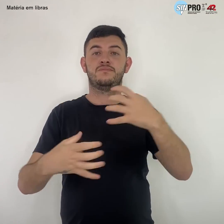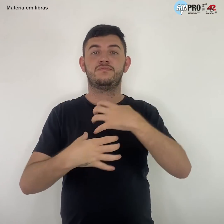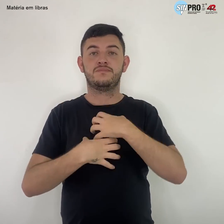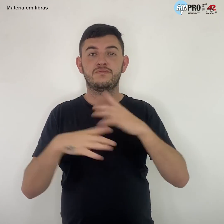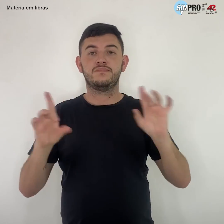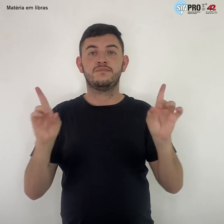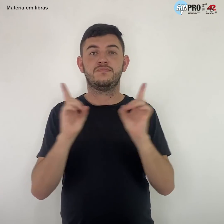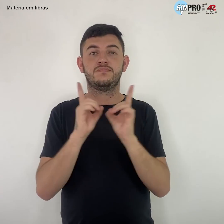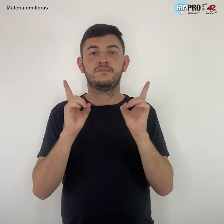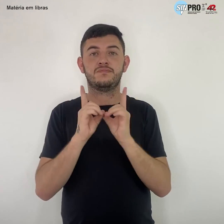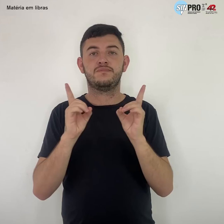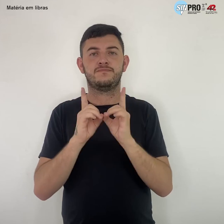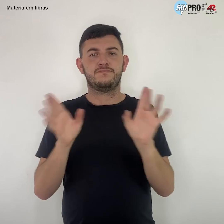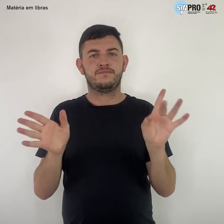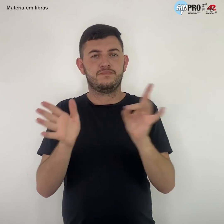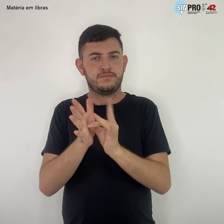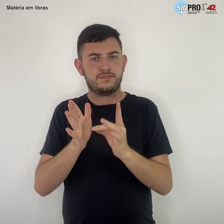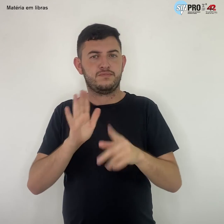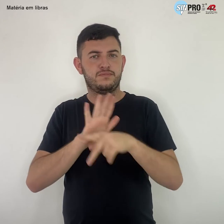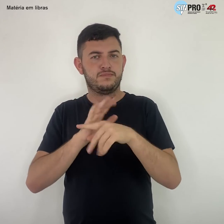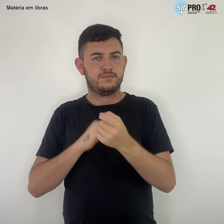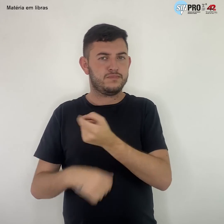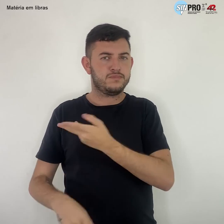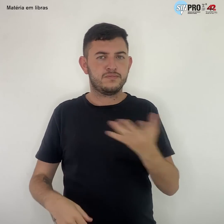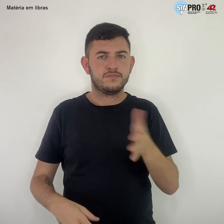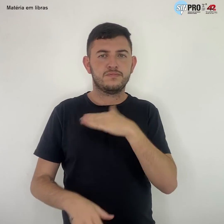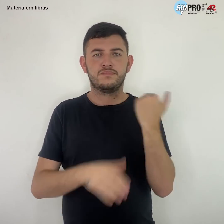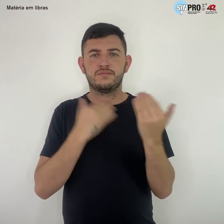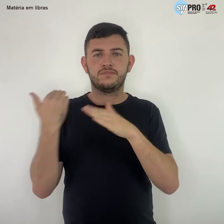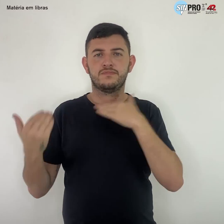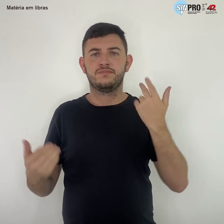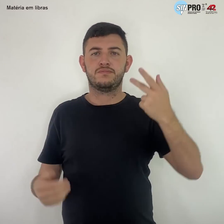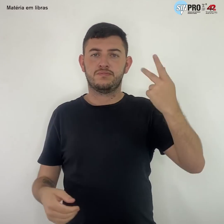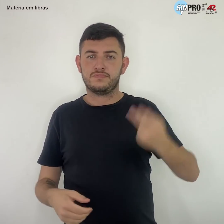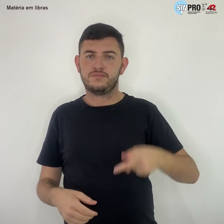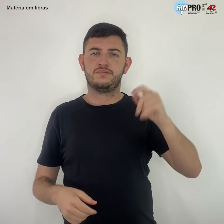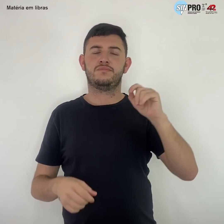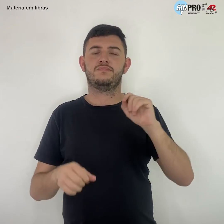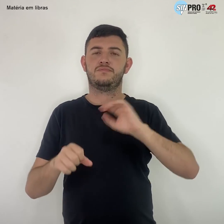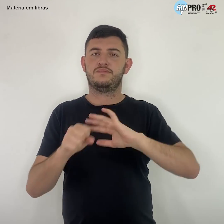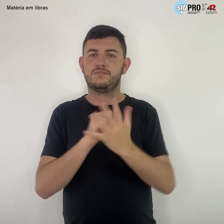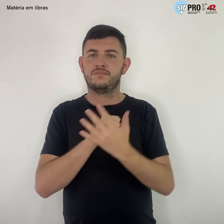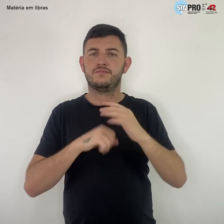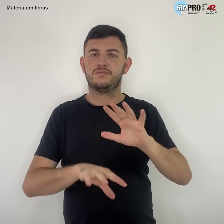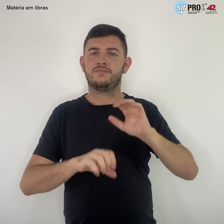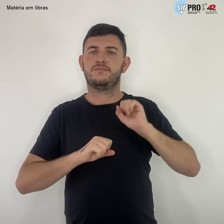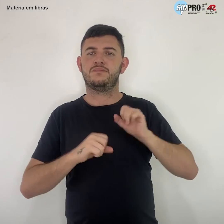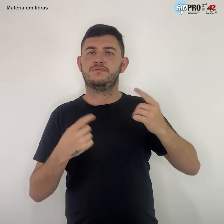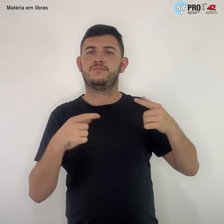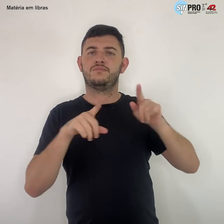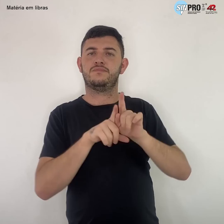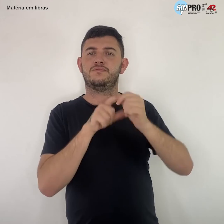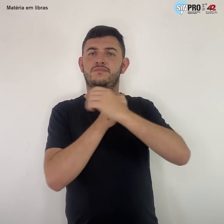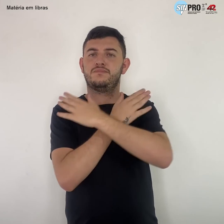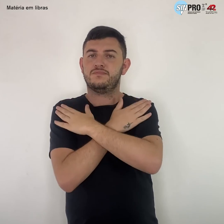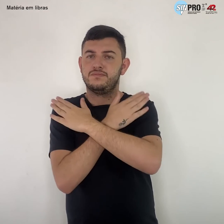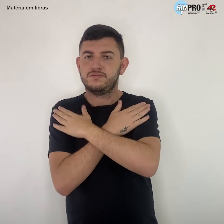didática, que tanto as milhares de mortes causadas pelo vírus, como o desemprego, a fome,